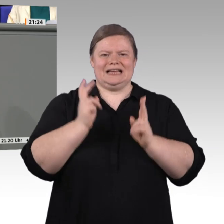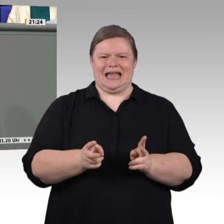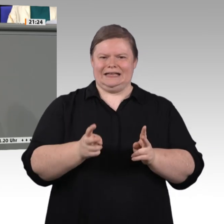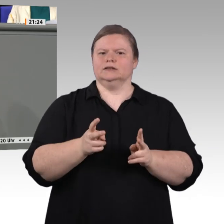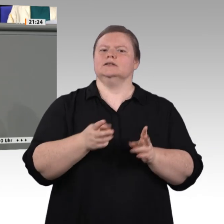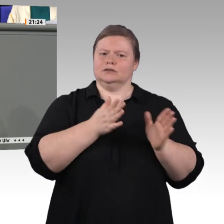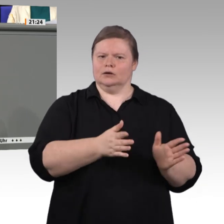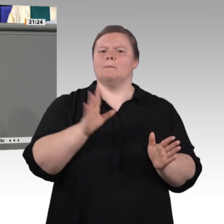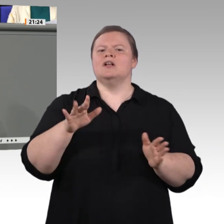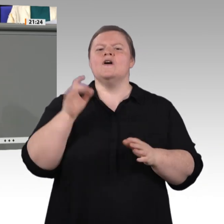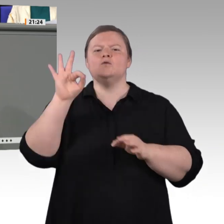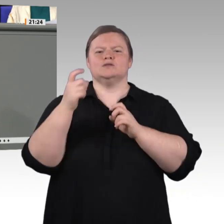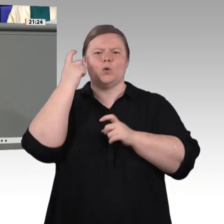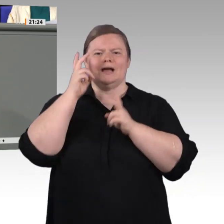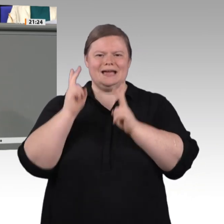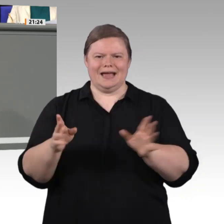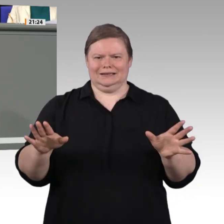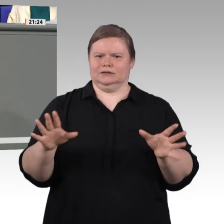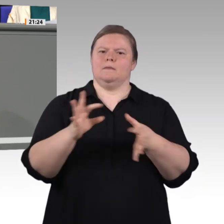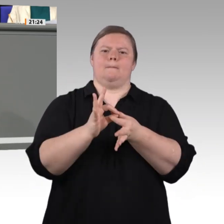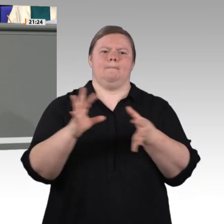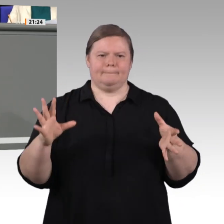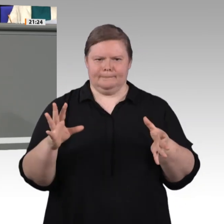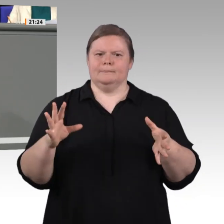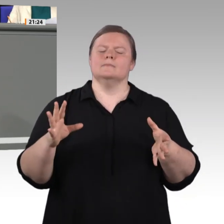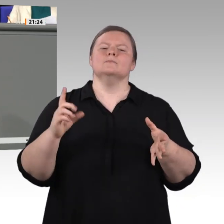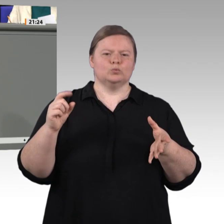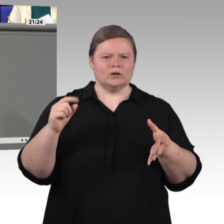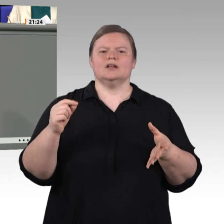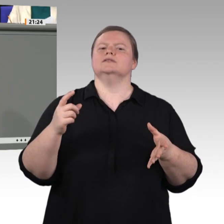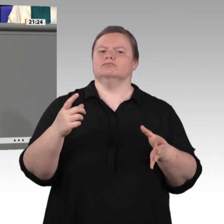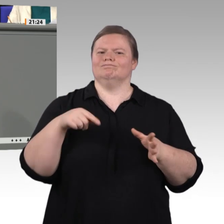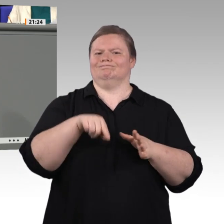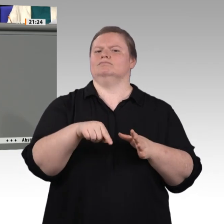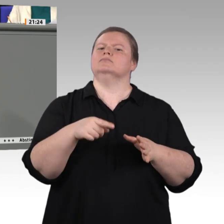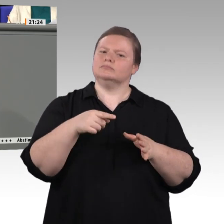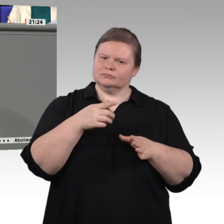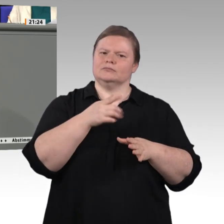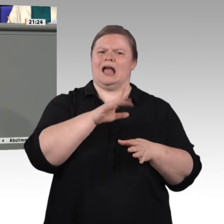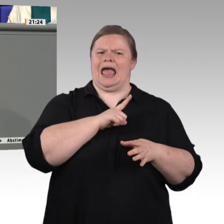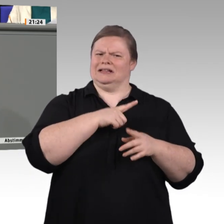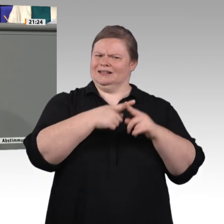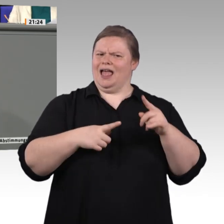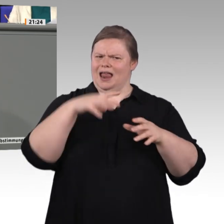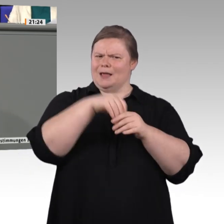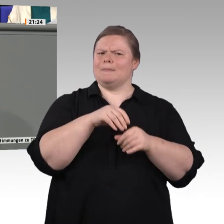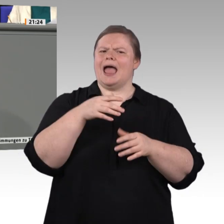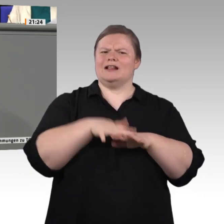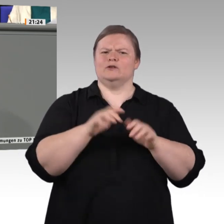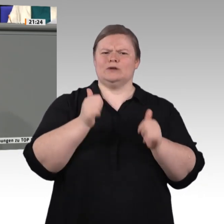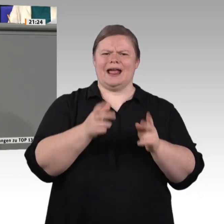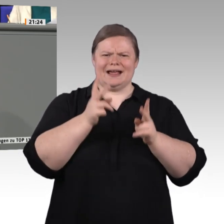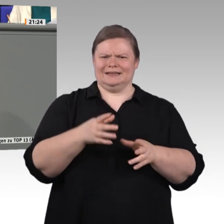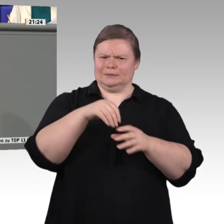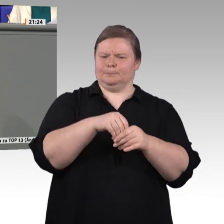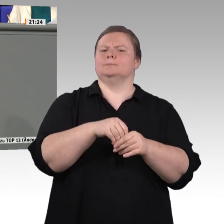deutlich, dass Leistungsberechtigte nicht als Bittsteller, sondern auf Augenhöhe ihre Anträge